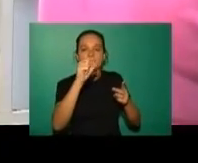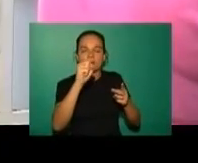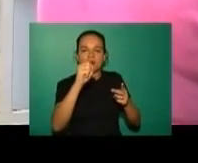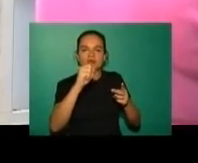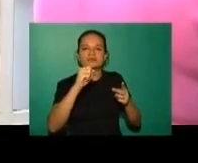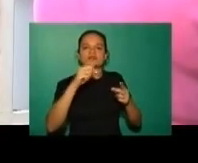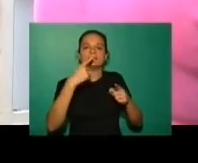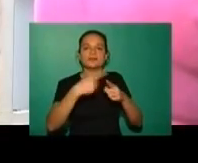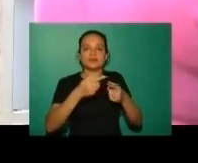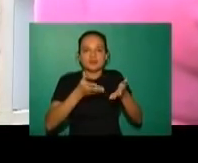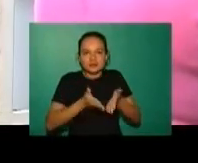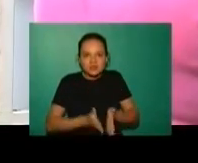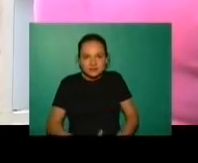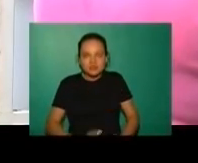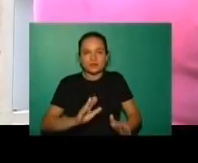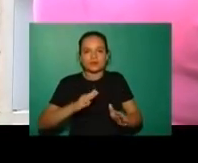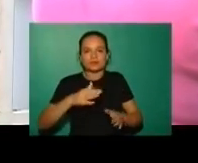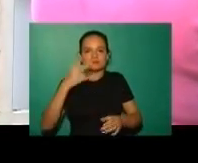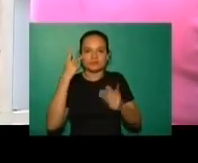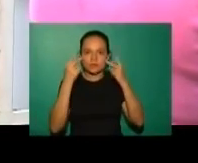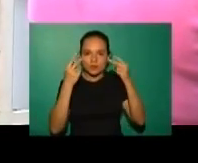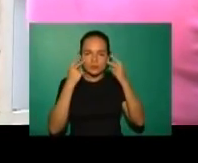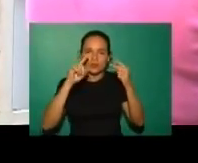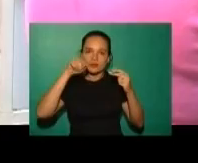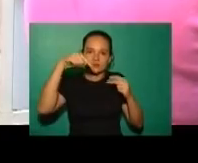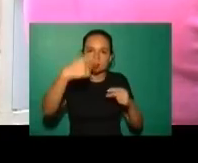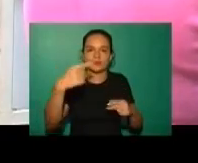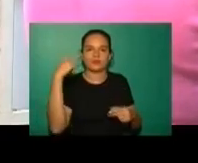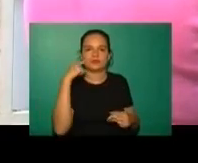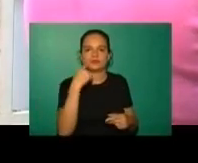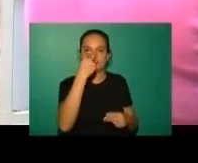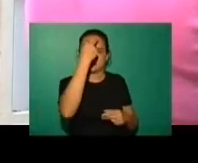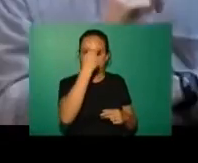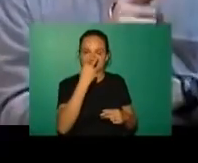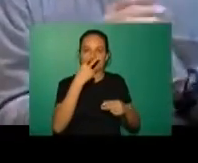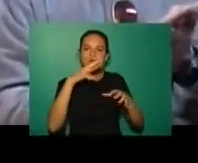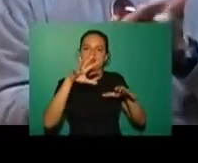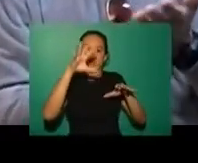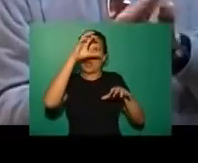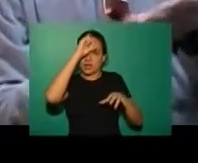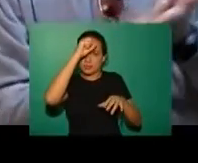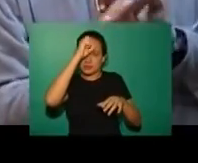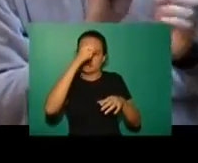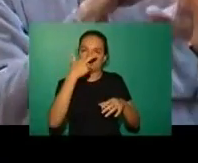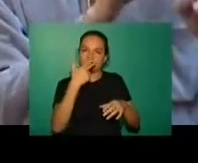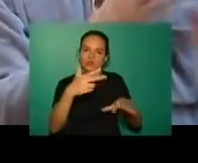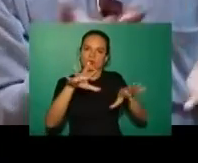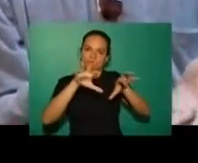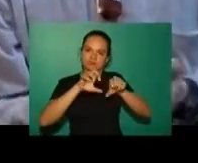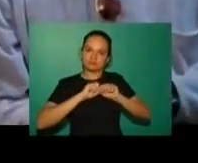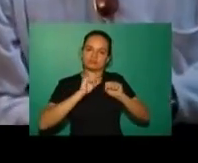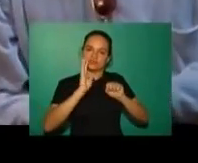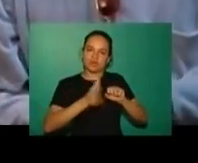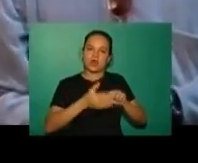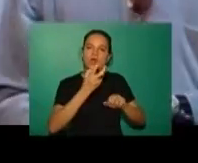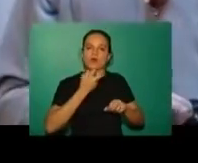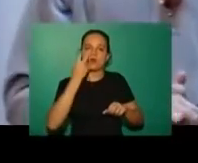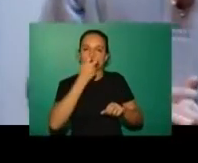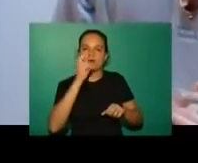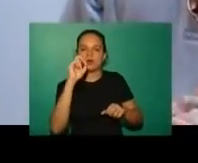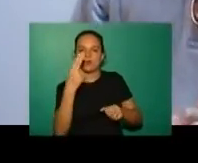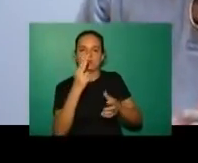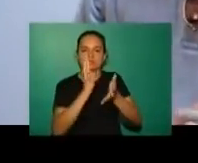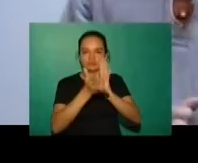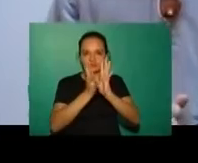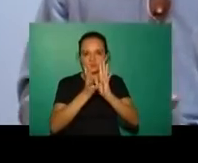que apresentam perda auditiva ou visual e adquirem a outra deficiência depois de terem aprendido uma língua, seja oral ou